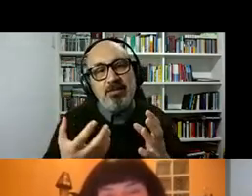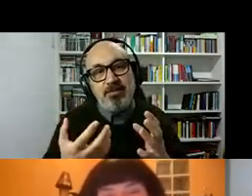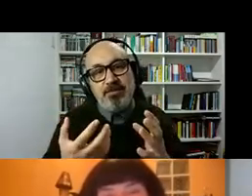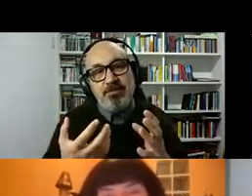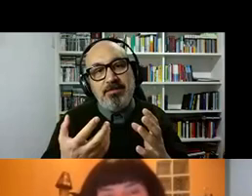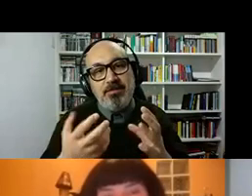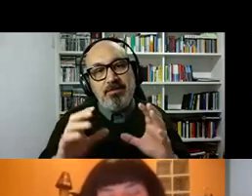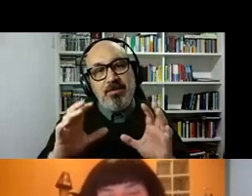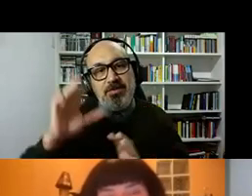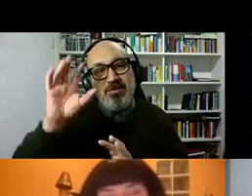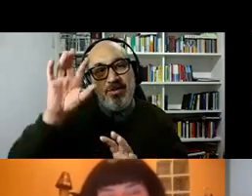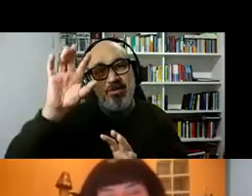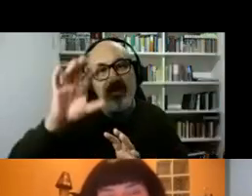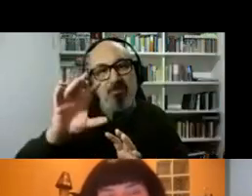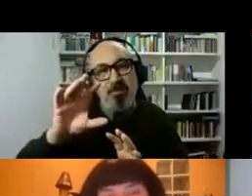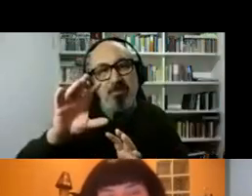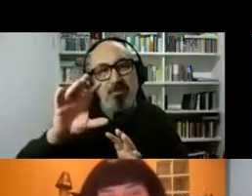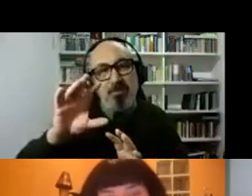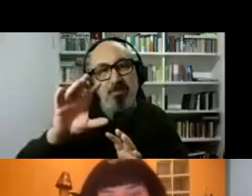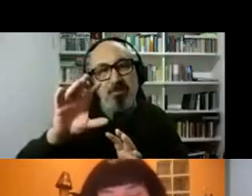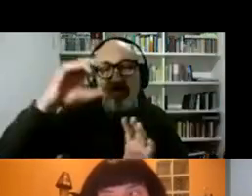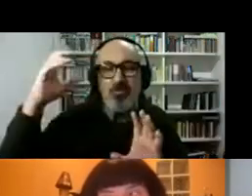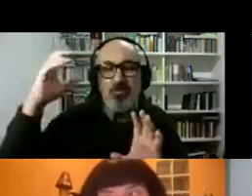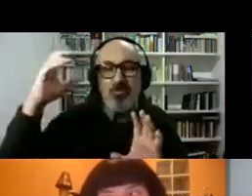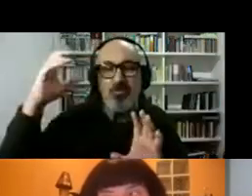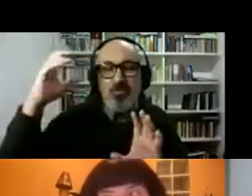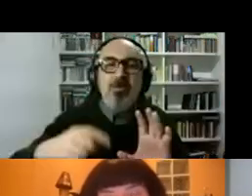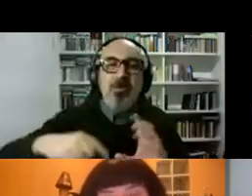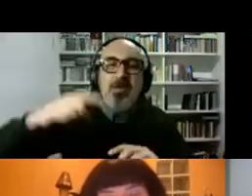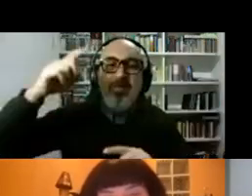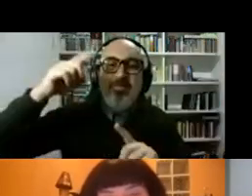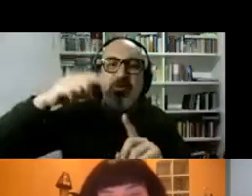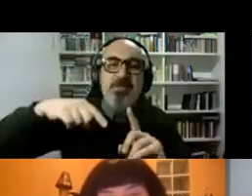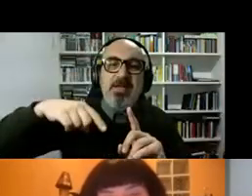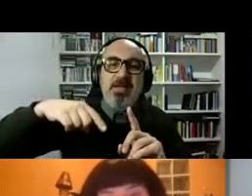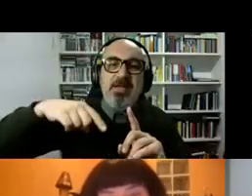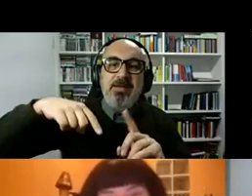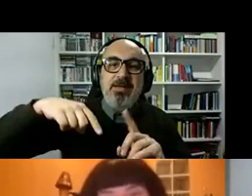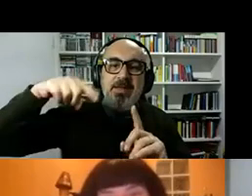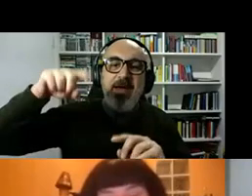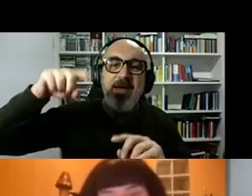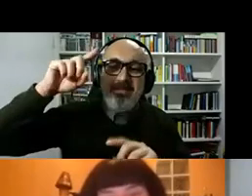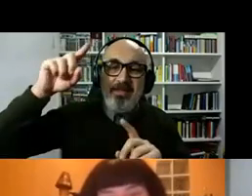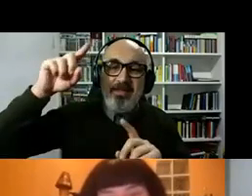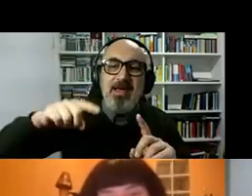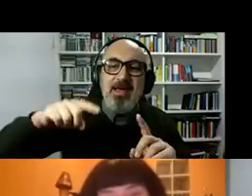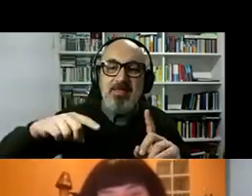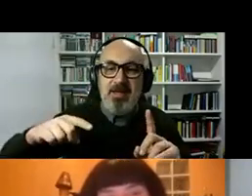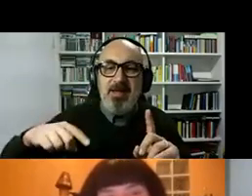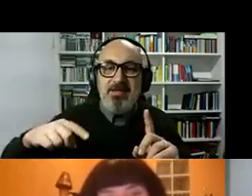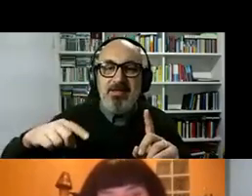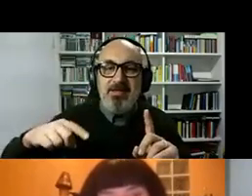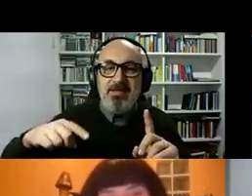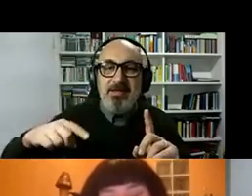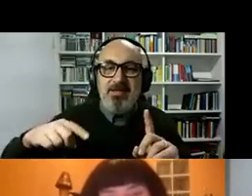espacialidade. Vocês tinham lá uma pessoa no meio, um círculo e os processos mentais, existenciais,